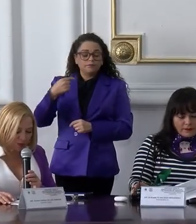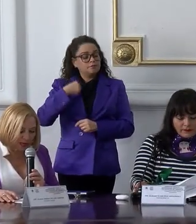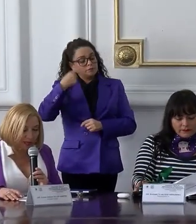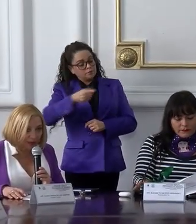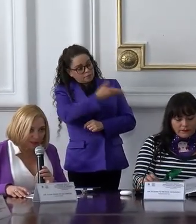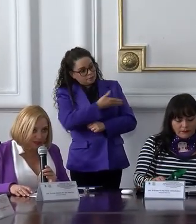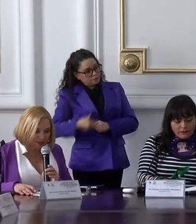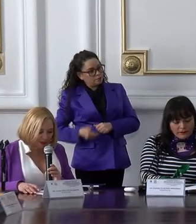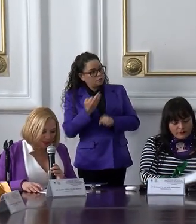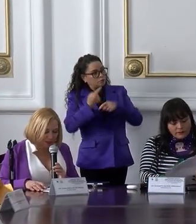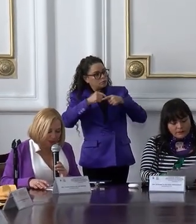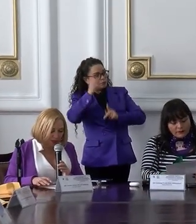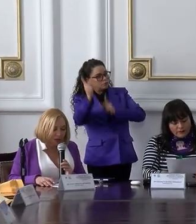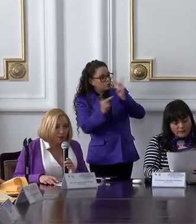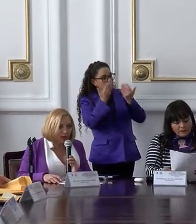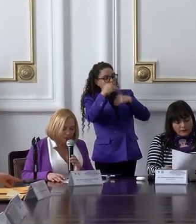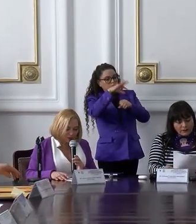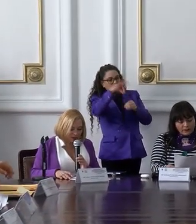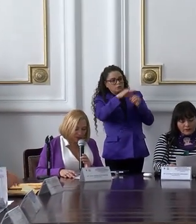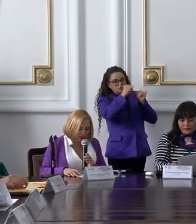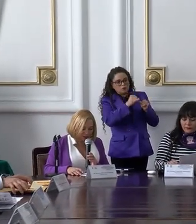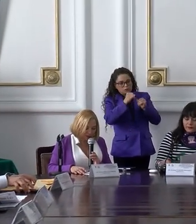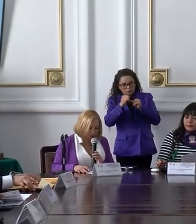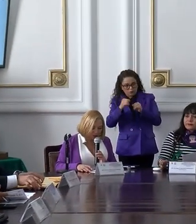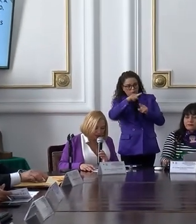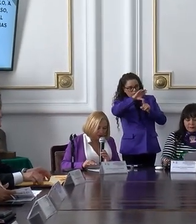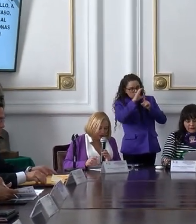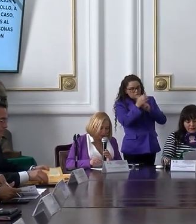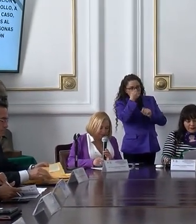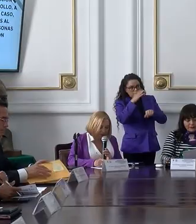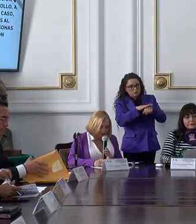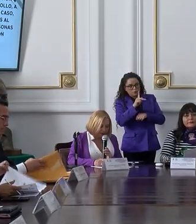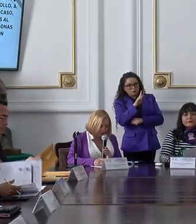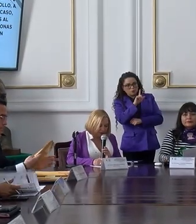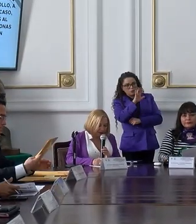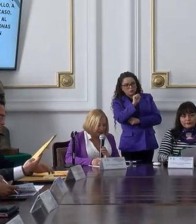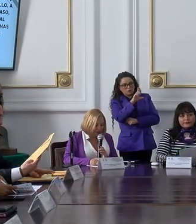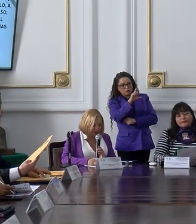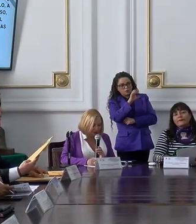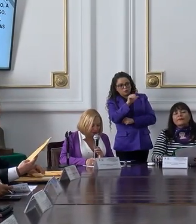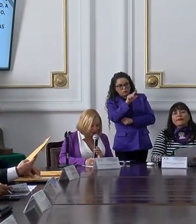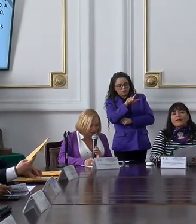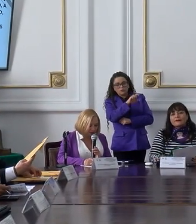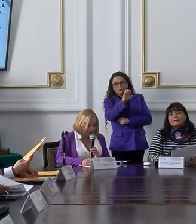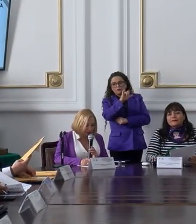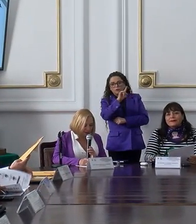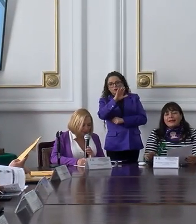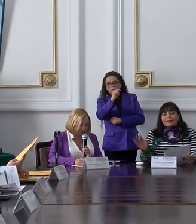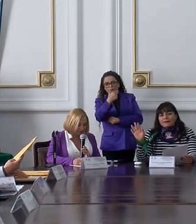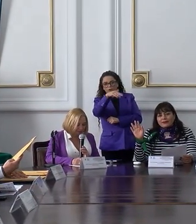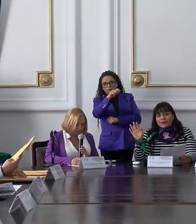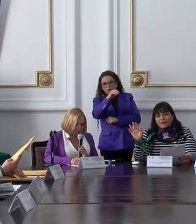votación nominal del presente dictamen. Por la Comisión de Administración Pública Local, diputada Elizabeth Mateos